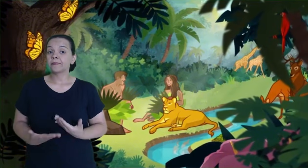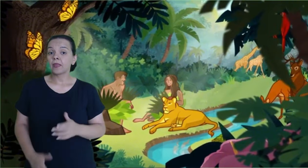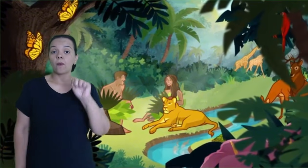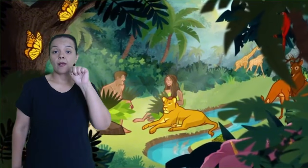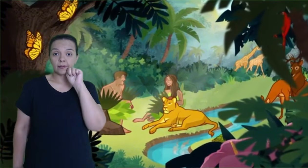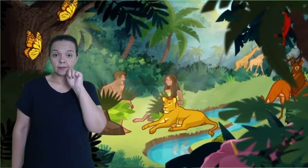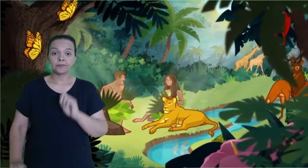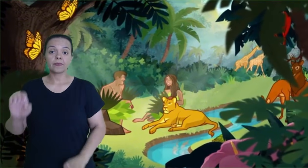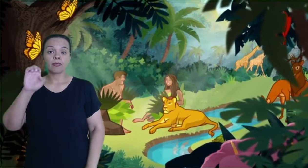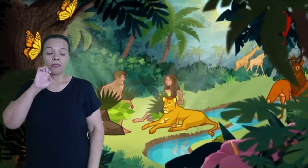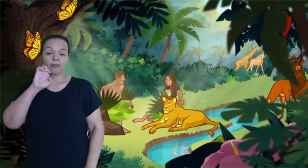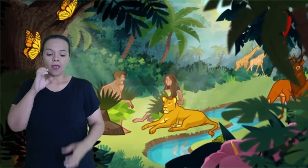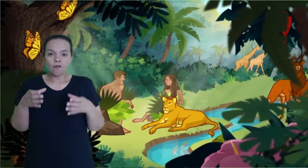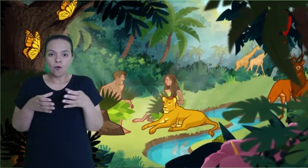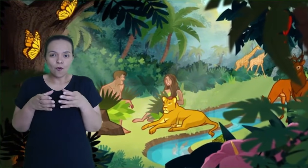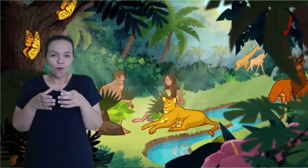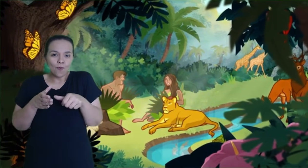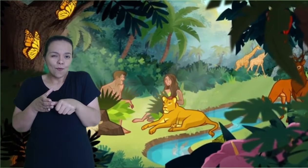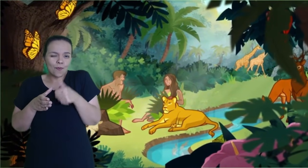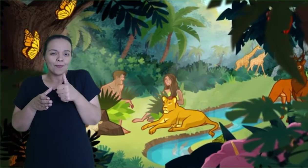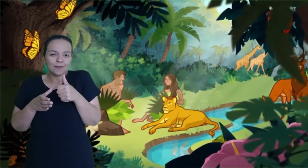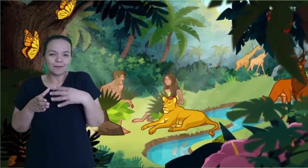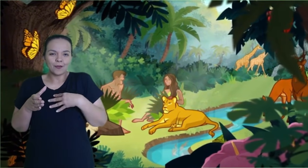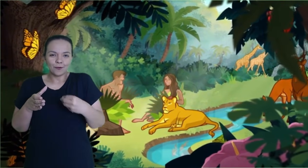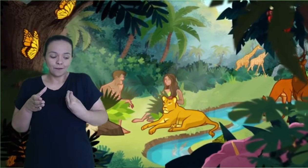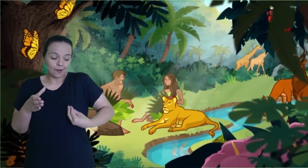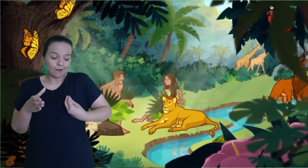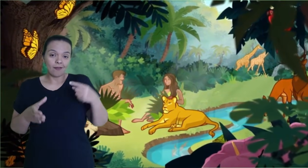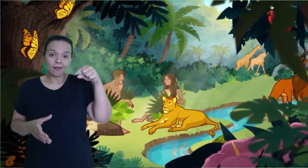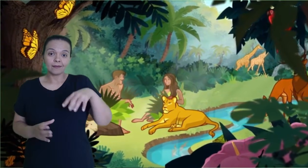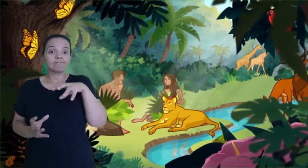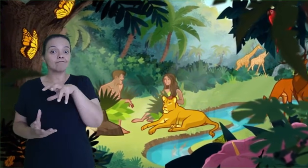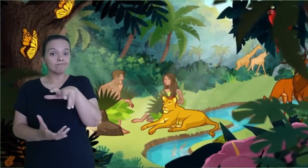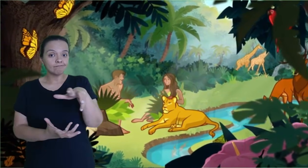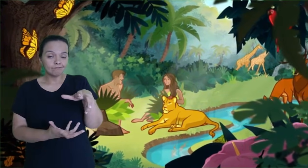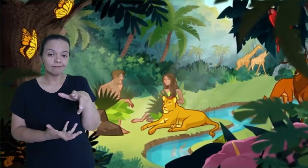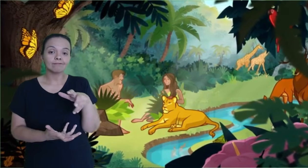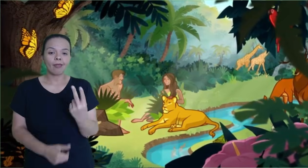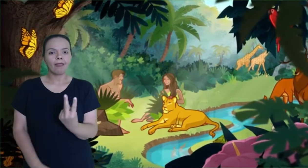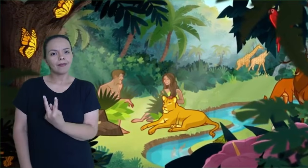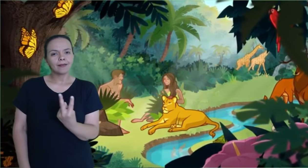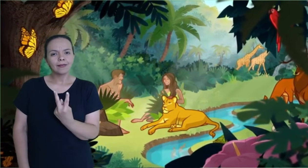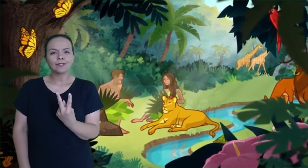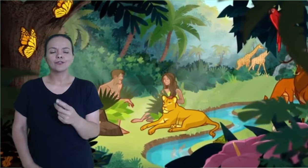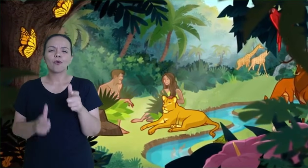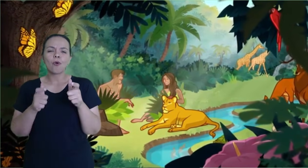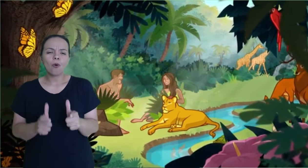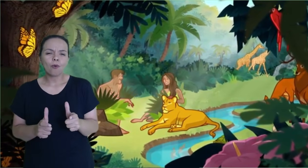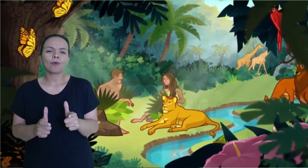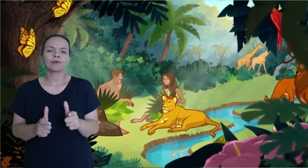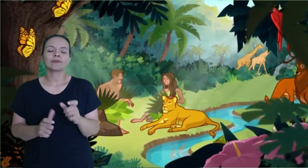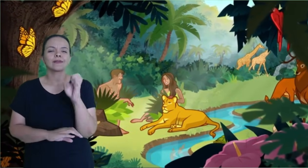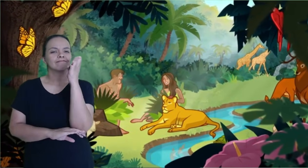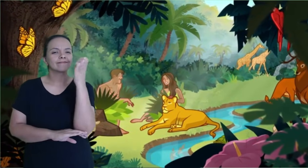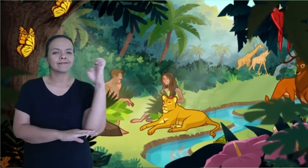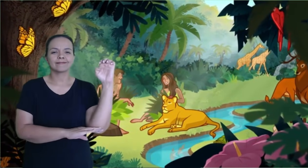Celestial a habitar nesta terra. Eles viviam no belo jardim do Éden, cercados por todo tipo de plantas e